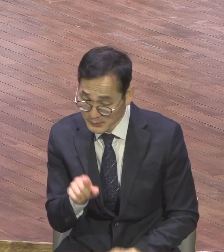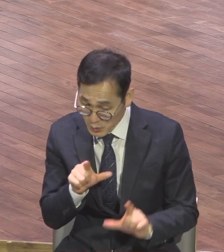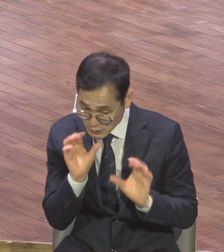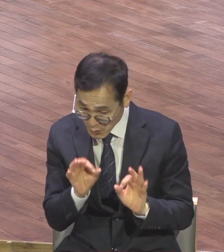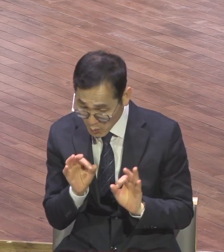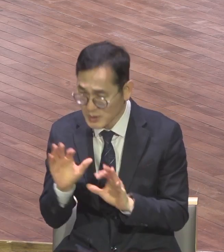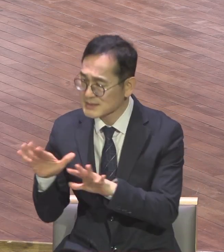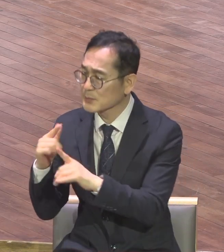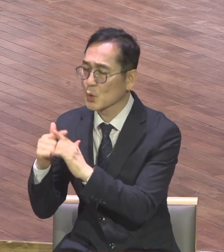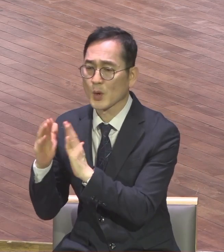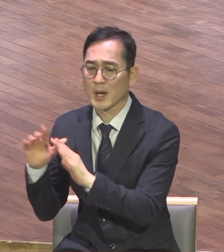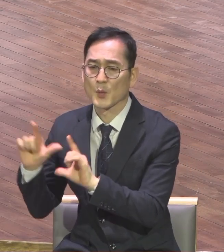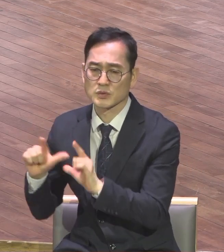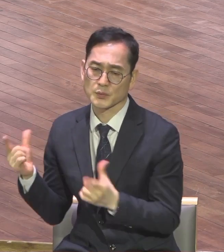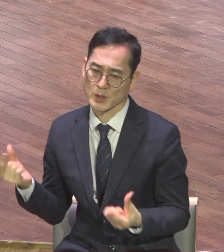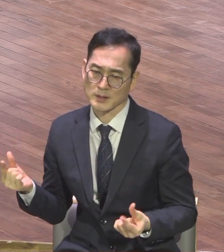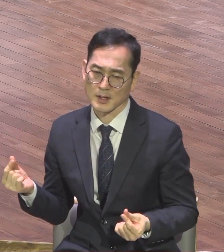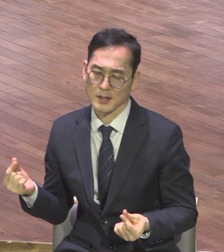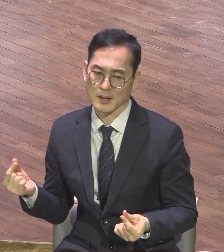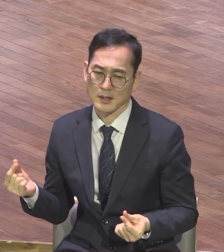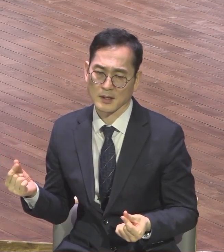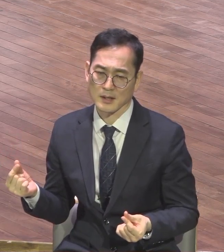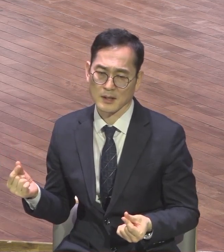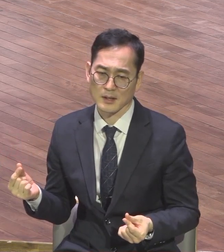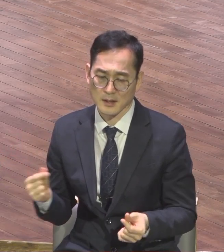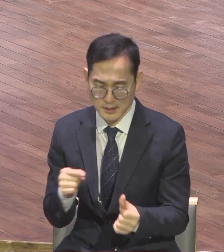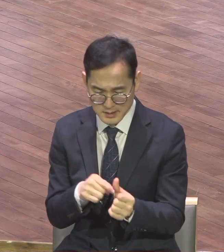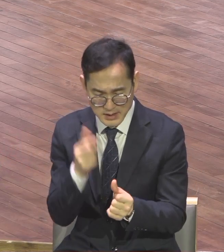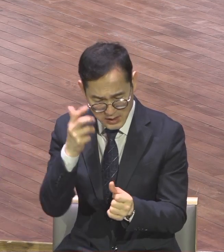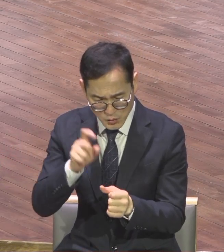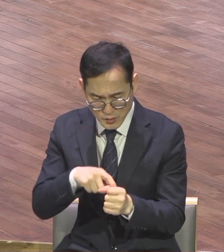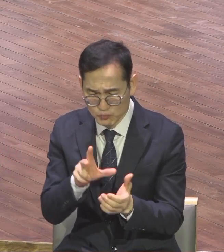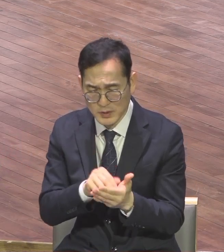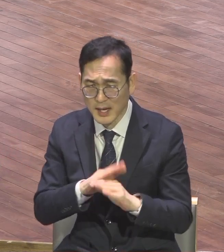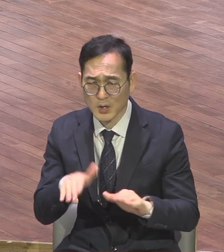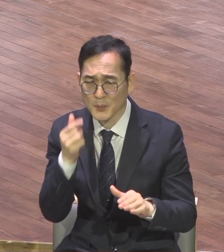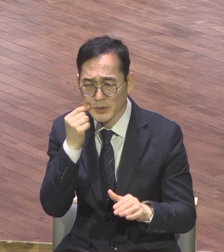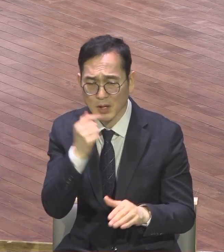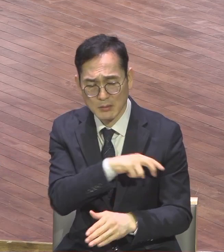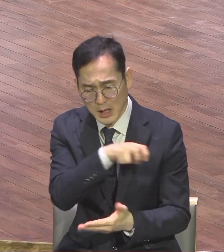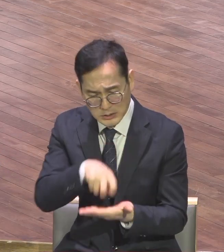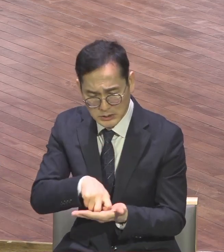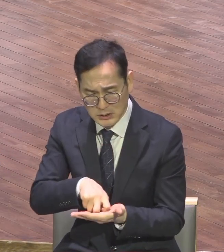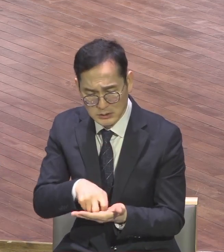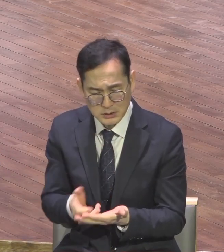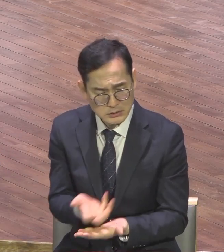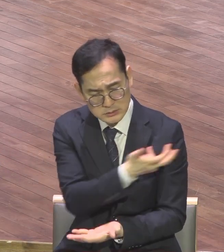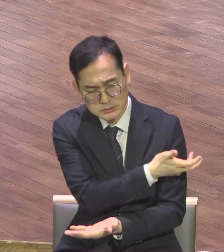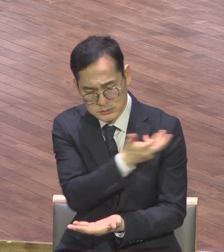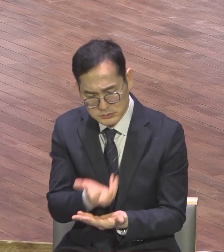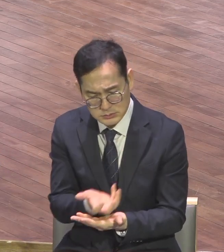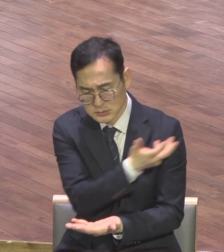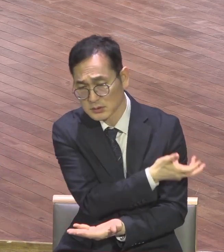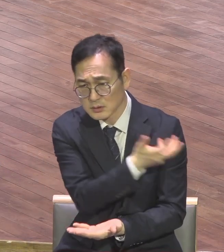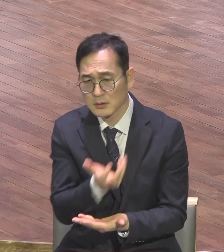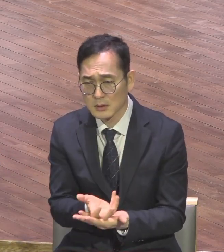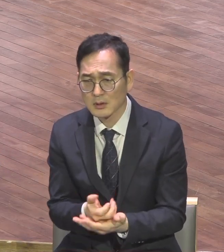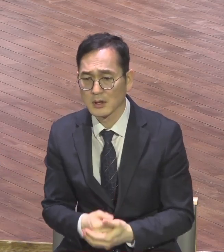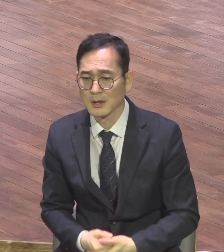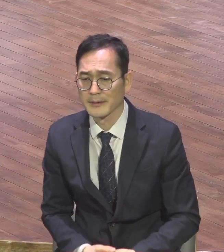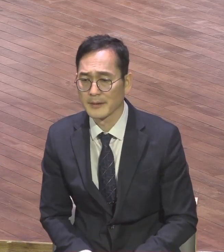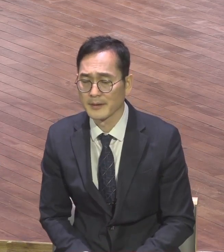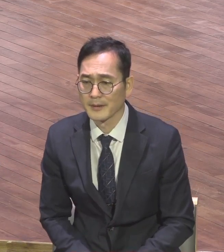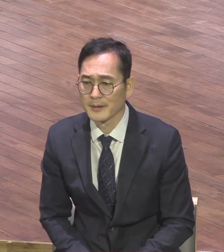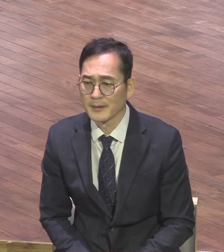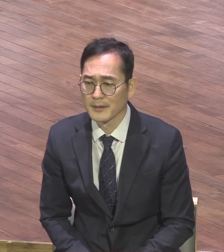모습이요. 이 안진뱅이의 근본 영적 문제를 해결하지 못하고 매일 성전에 와서 앉았다 갔다 성전 미문 그냥 왔다